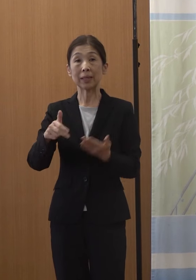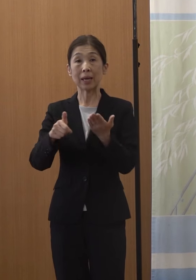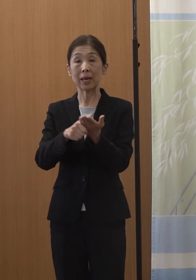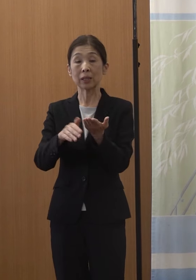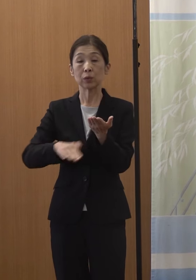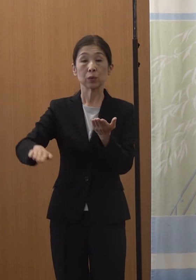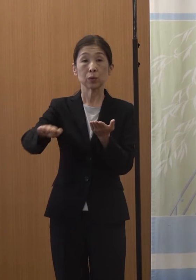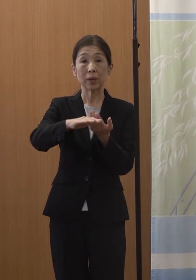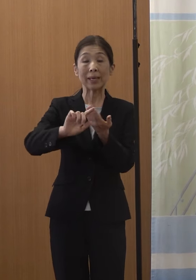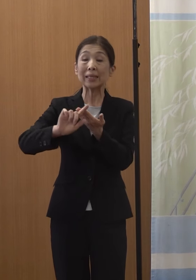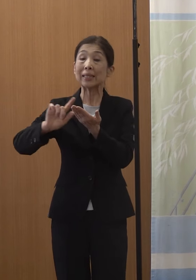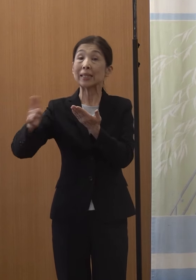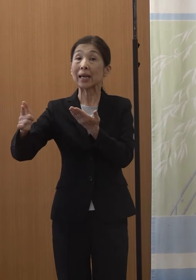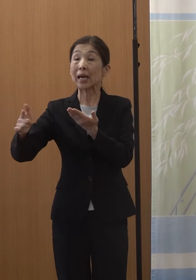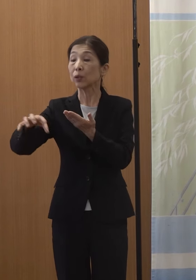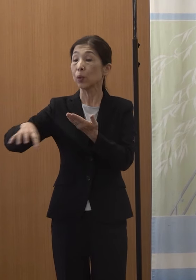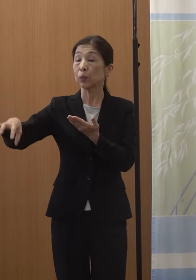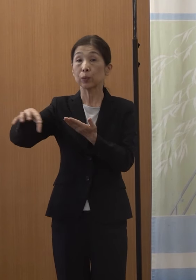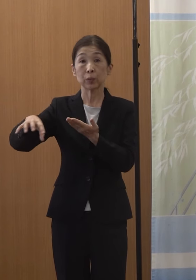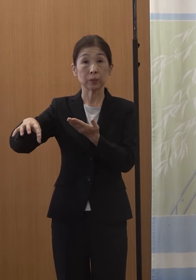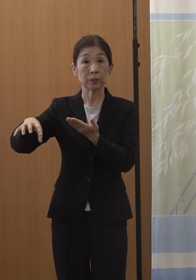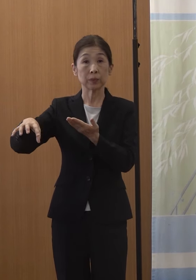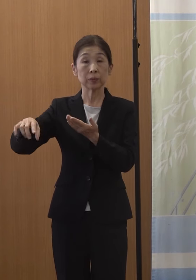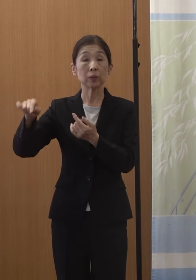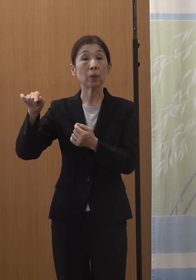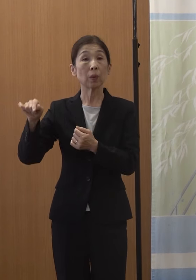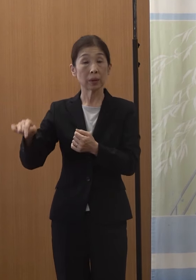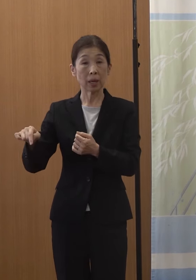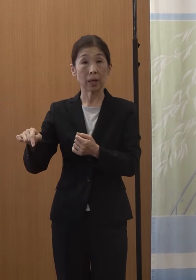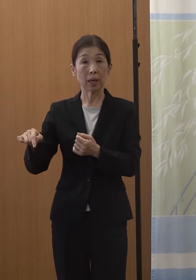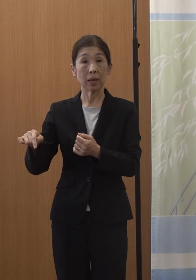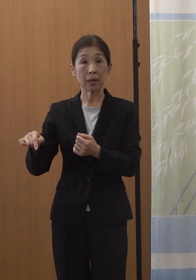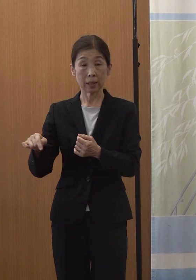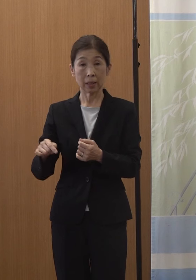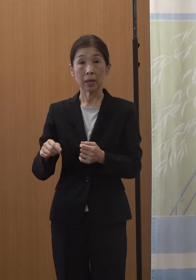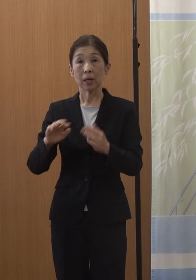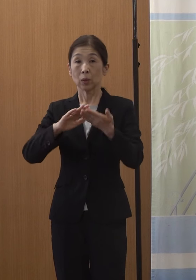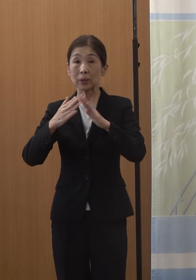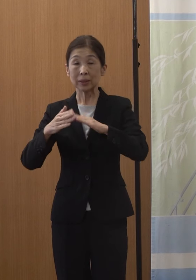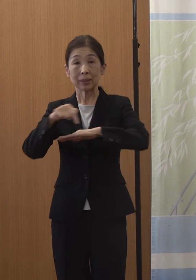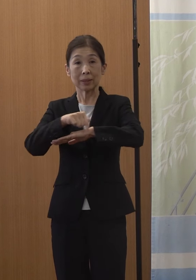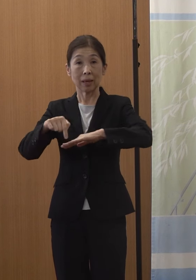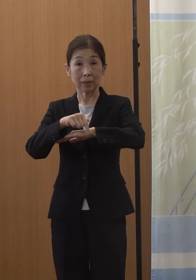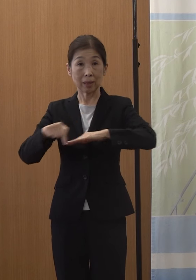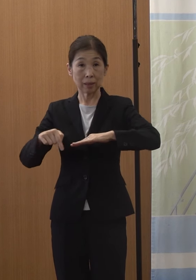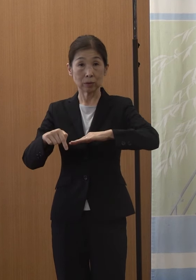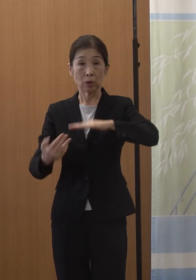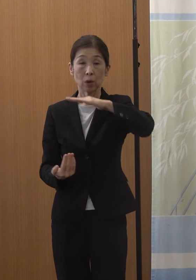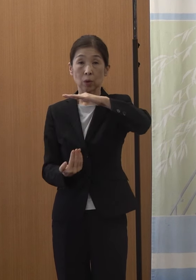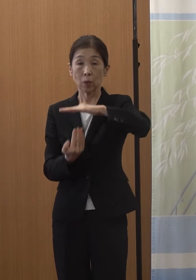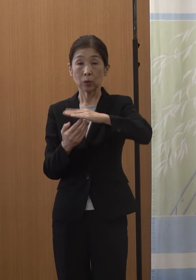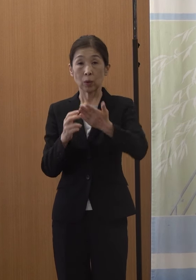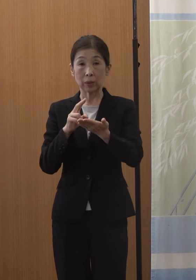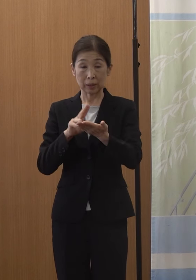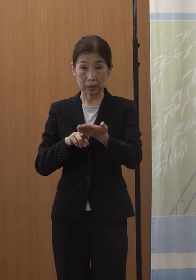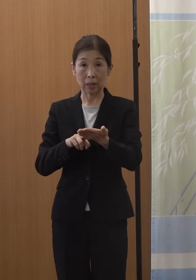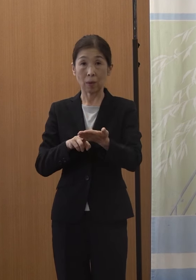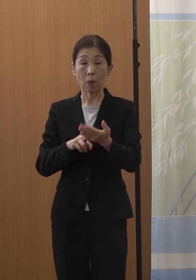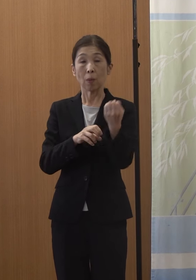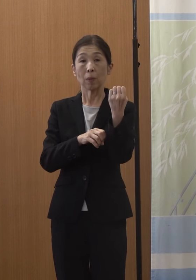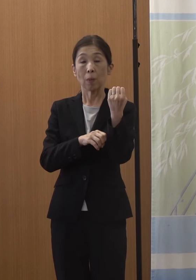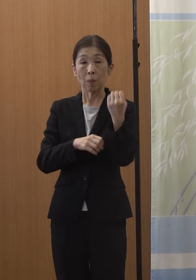周辺以外の部分についての記述の中で、金沢都市計画行動地区の規定を遵守した都市開発